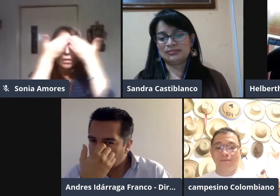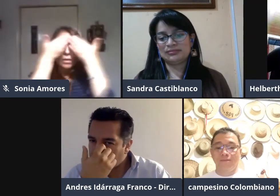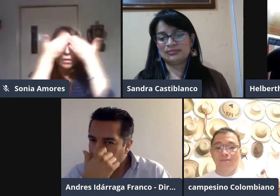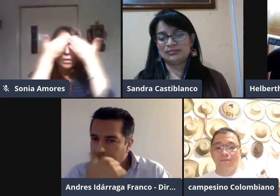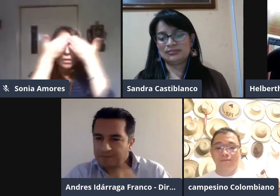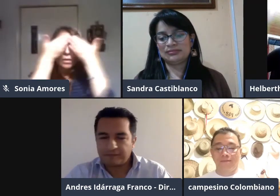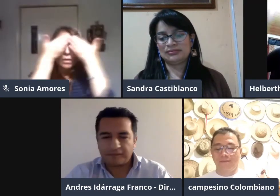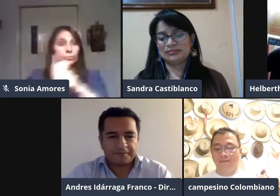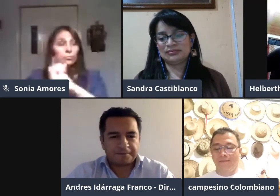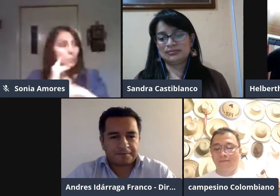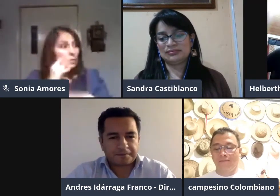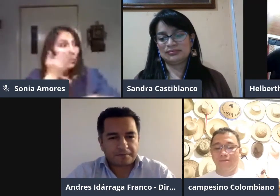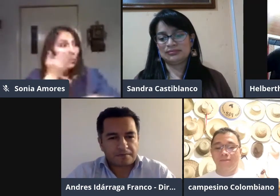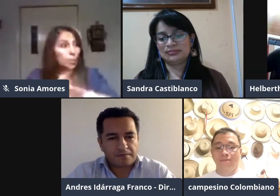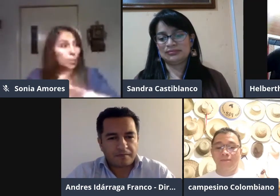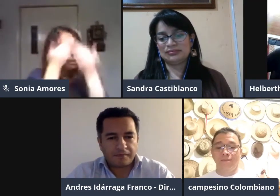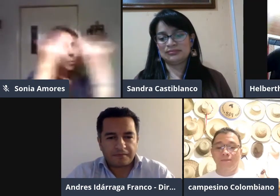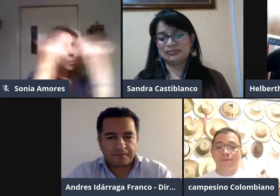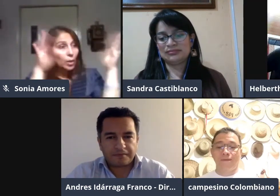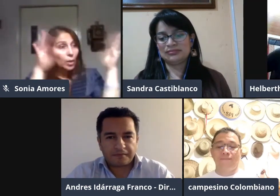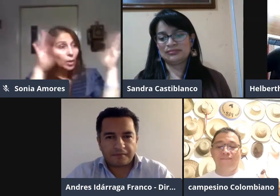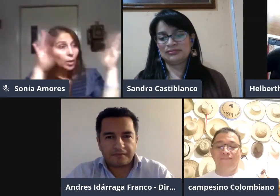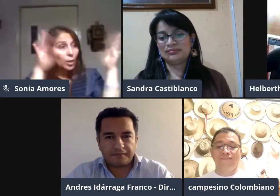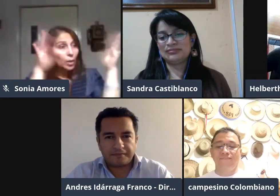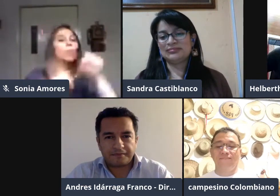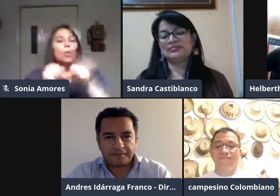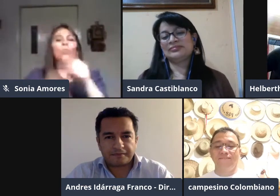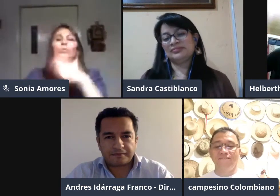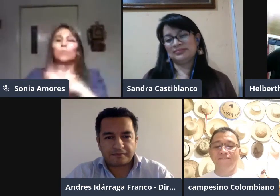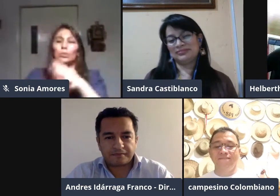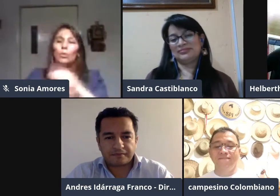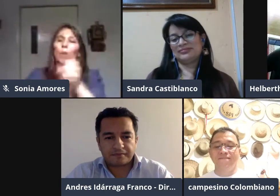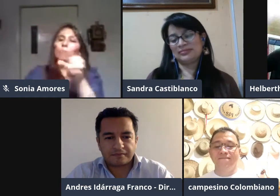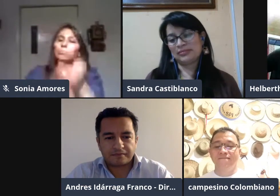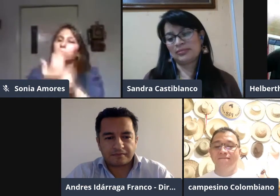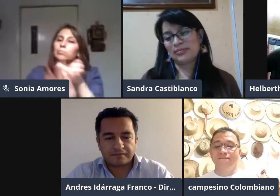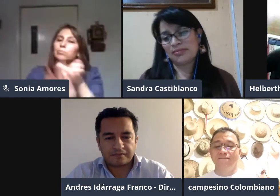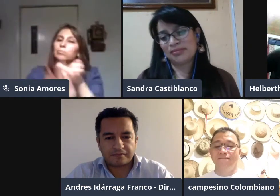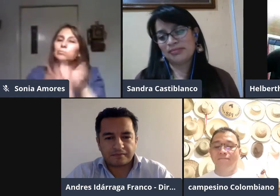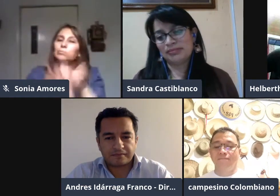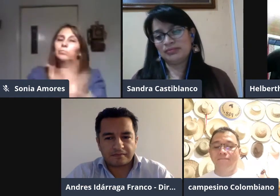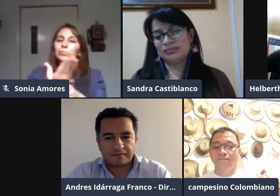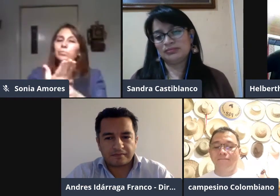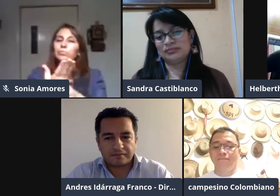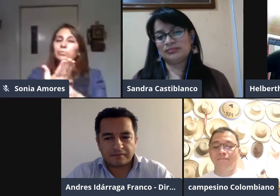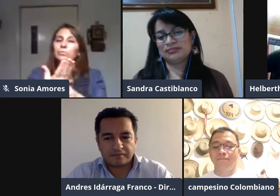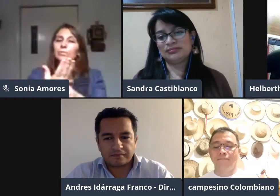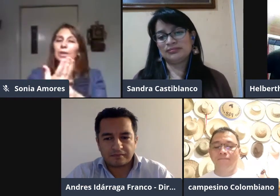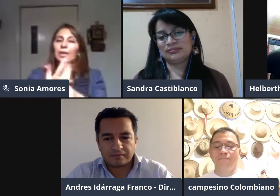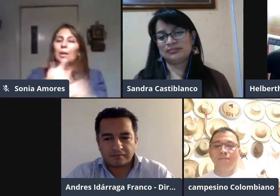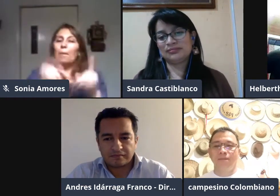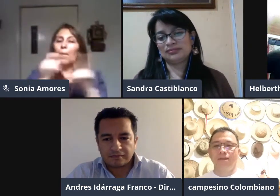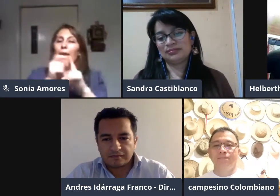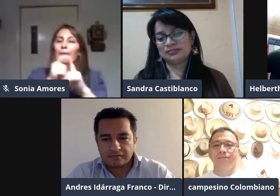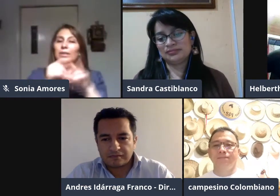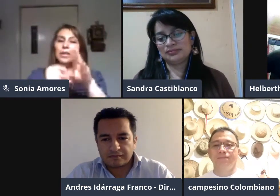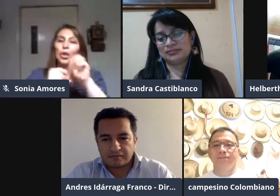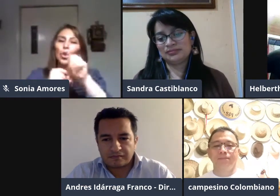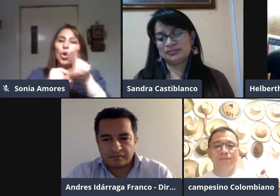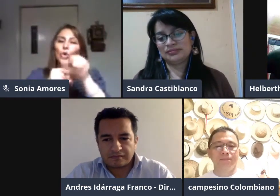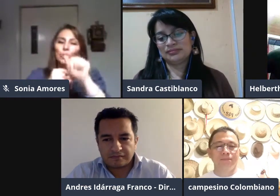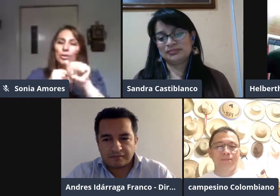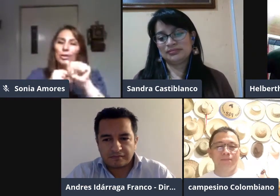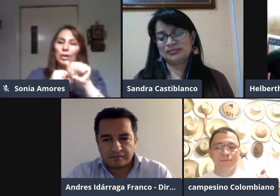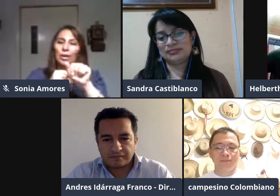instituciones, podemos ir generando, en palabras de Rosa Luxemburgo,